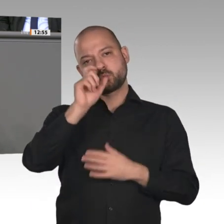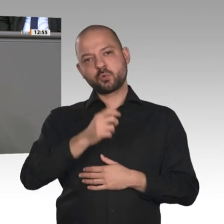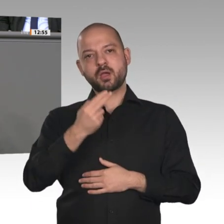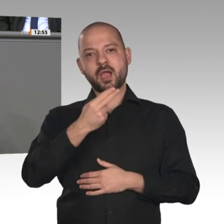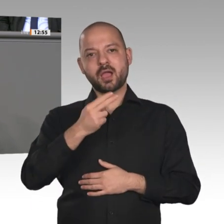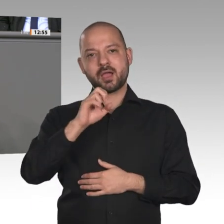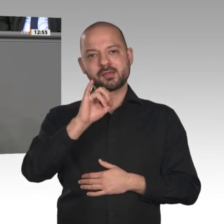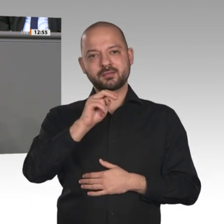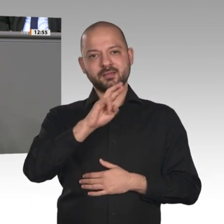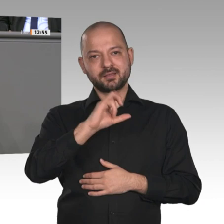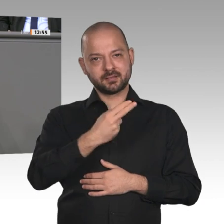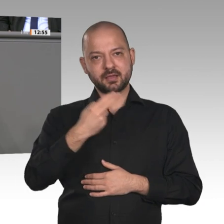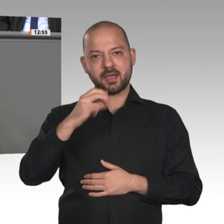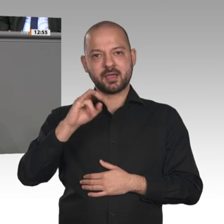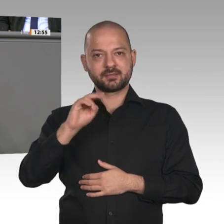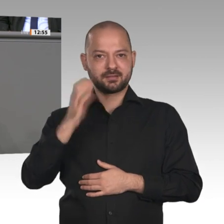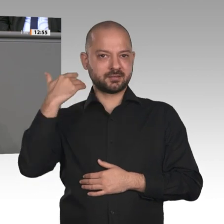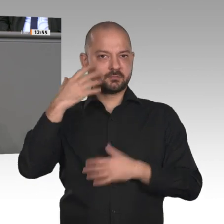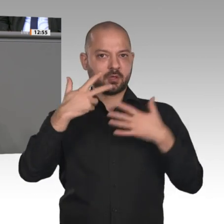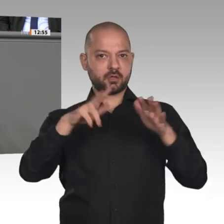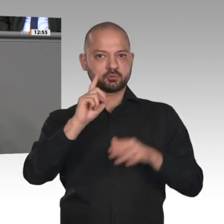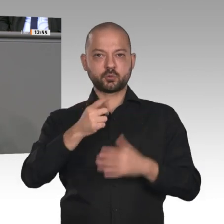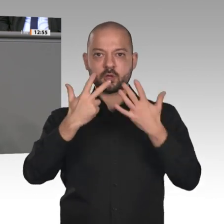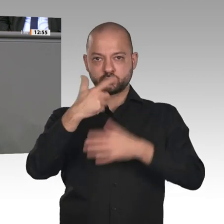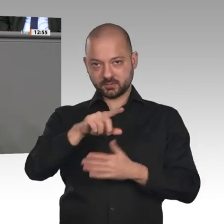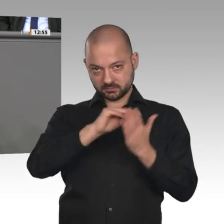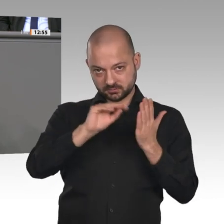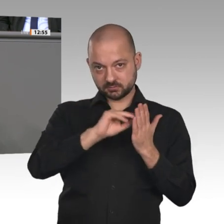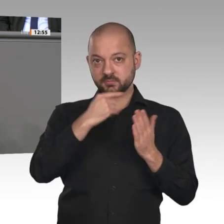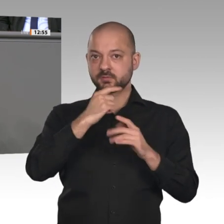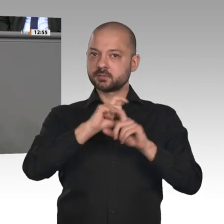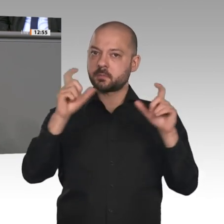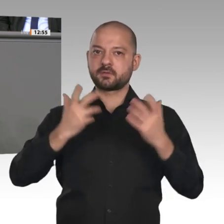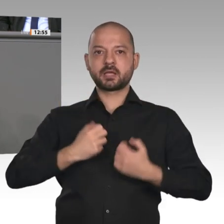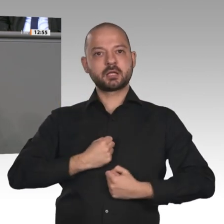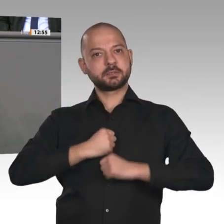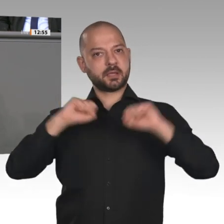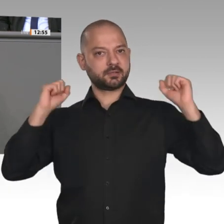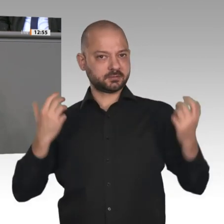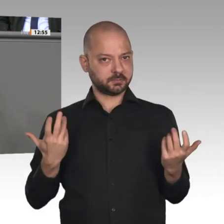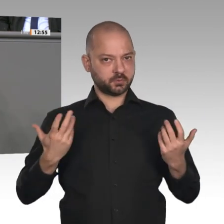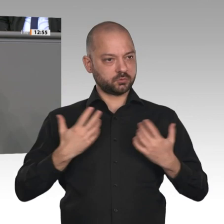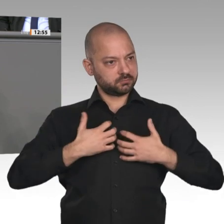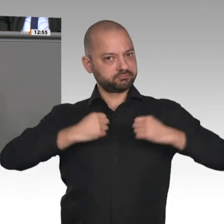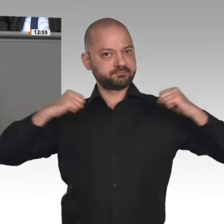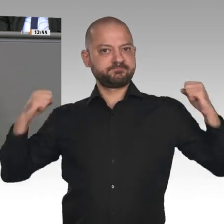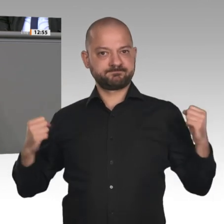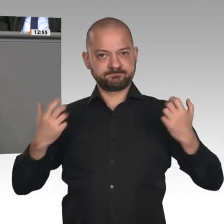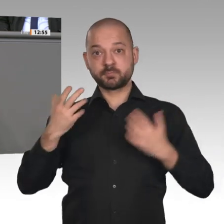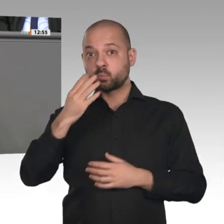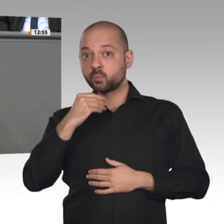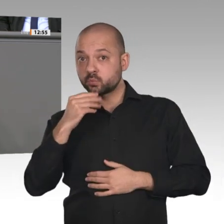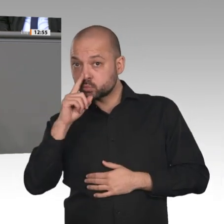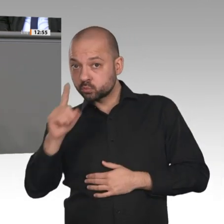eben nicht nur über Judenemanzipation. Und er schrieb Folgendes. Nicht die